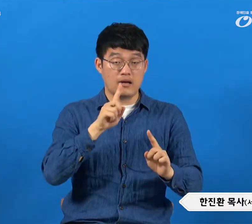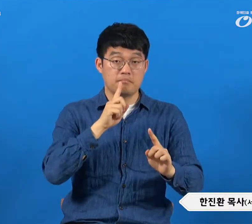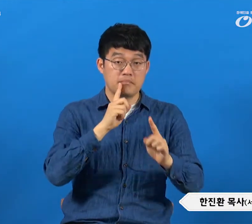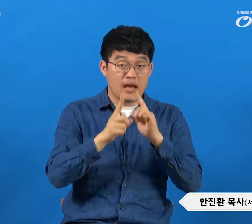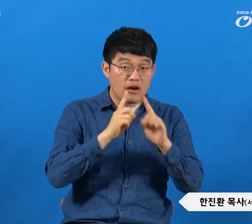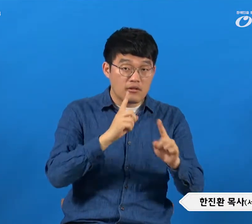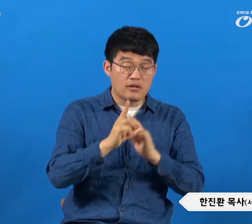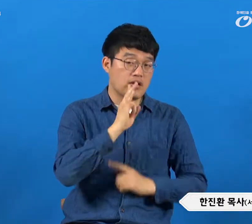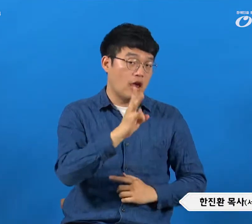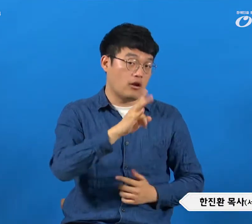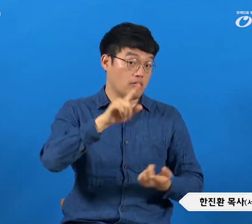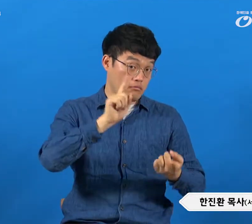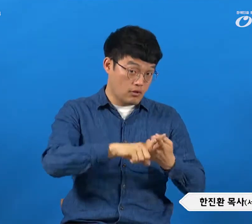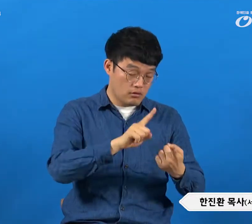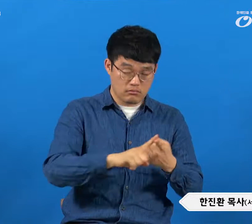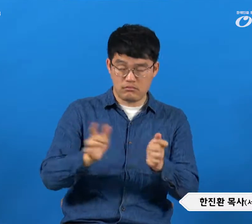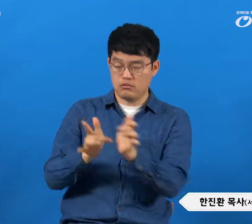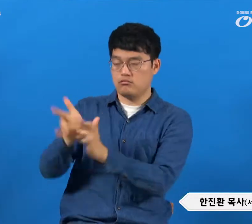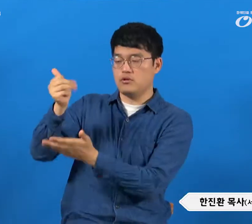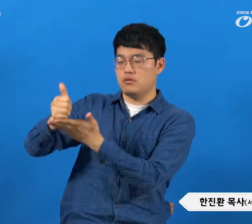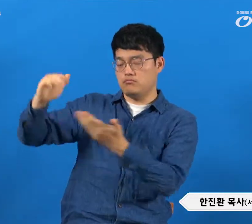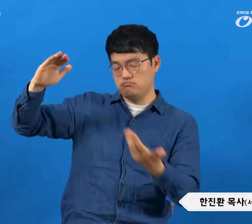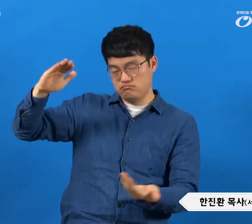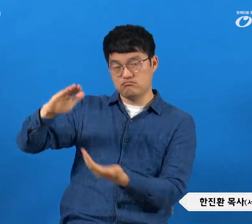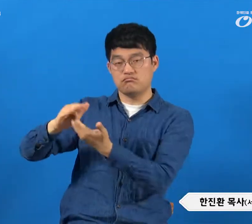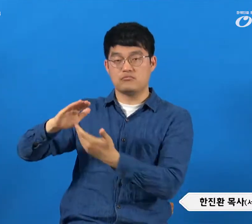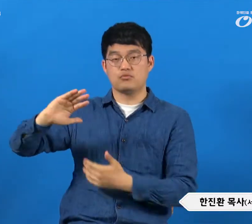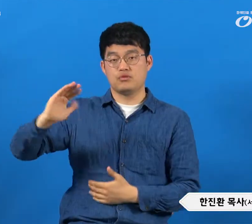후에 예수님에게 그대로 이루어졌습니다.